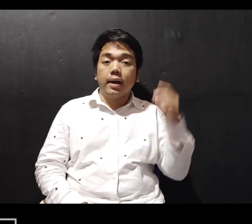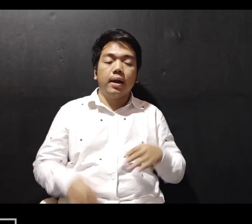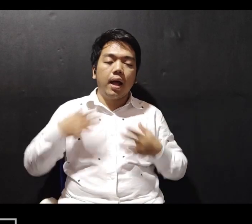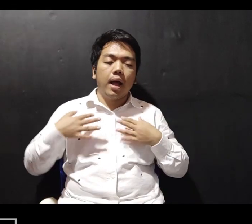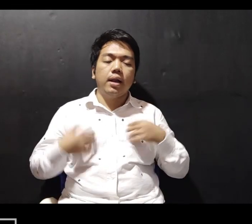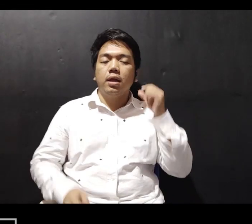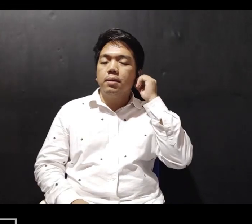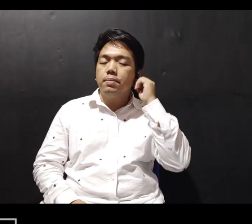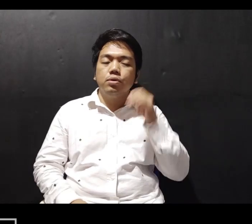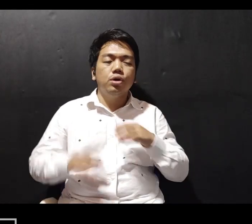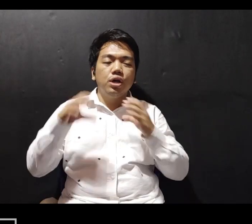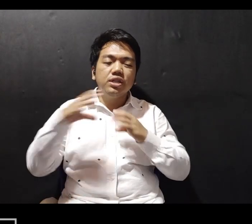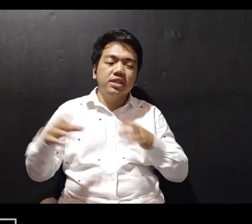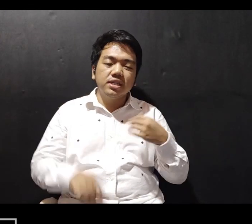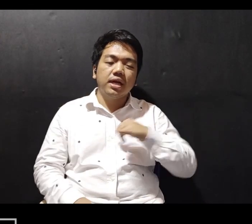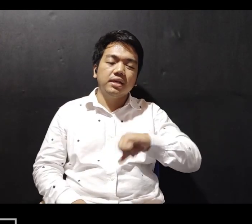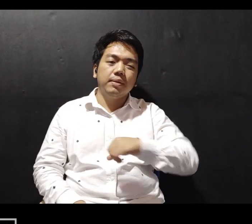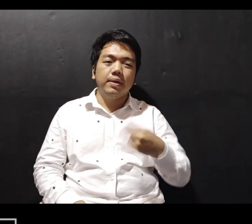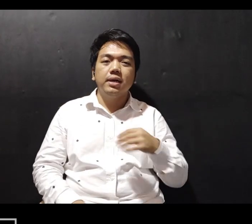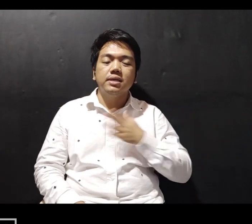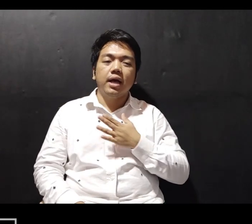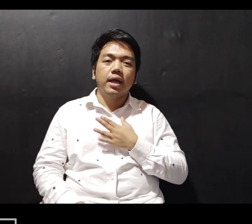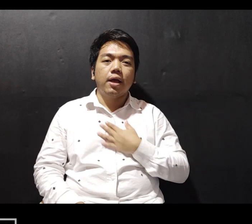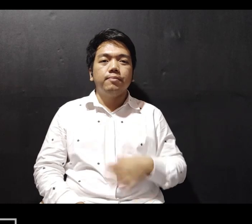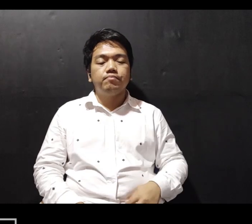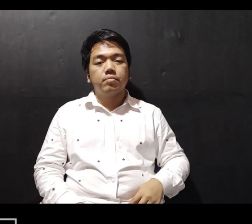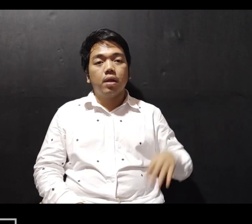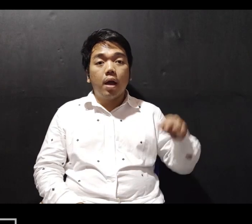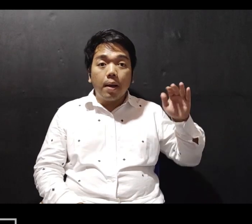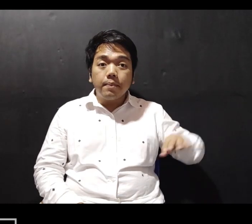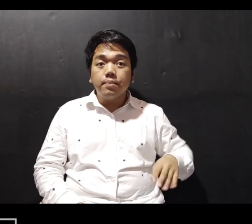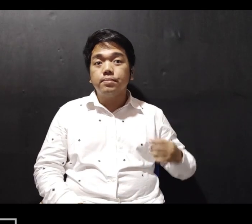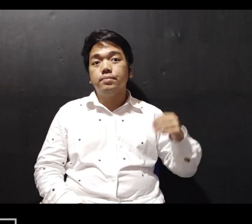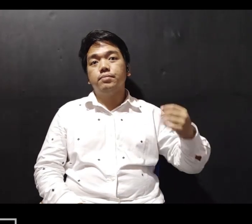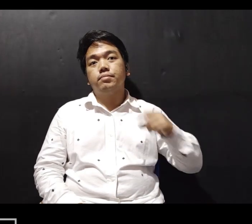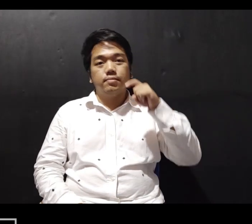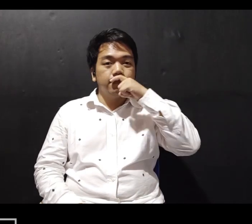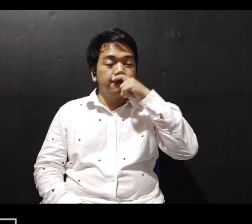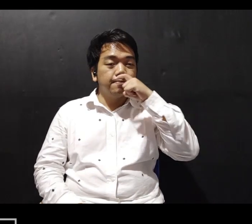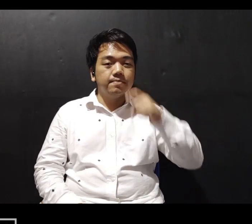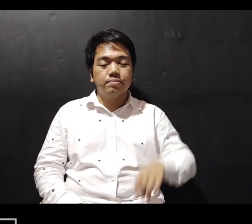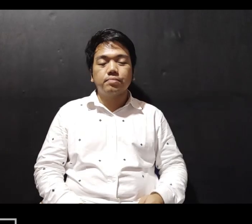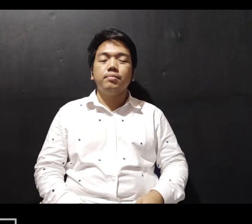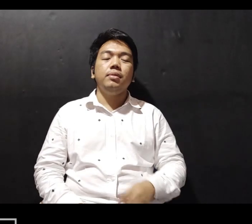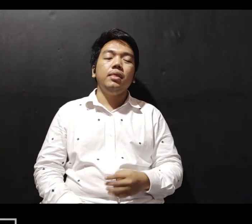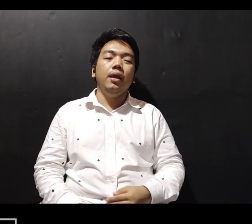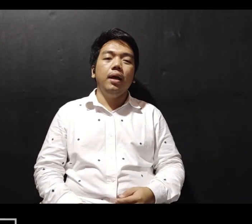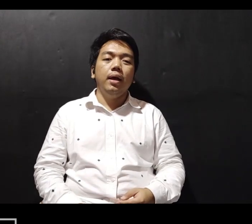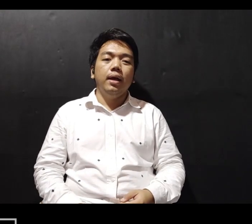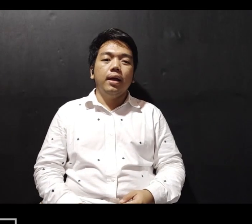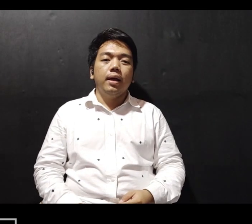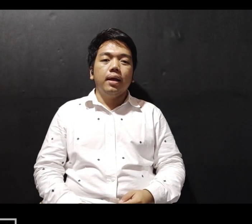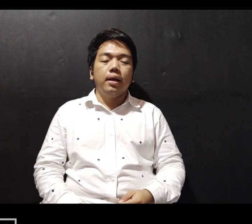kisah daripada putranya yang di SD. Sang putra sangat ingin menjadi